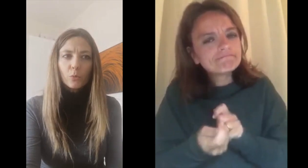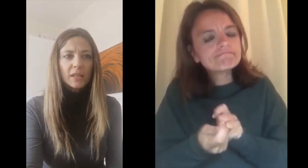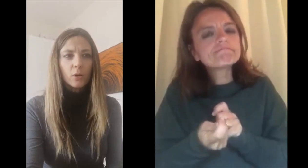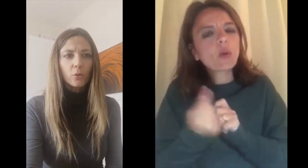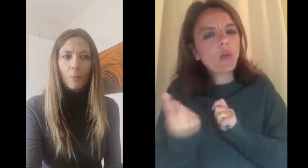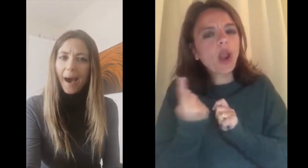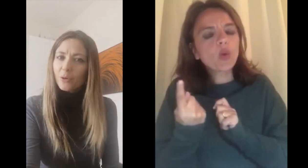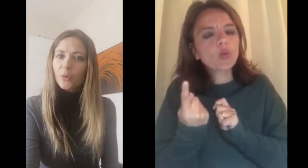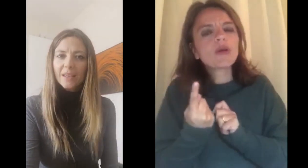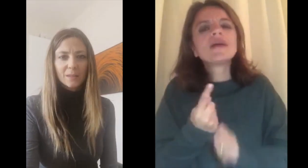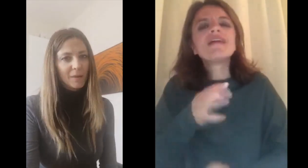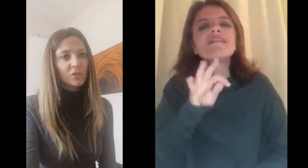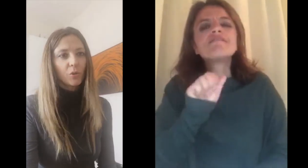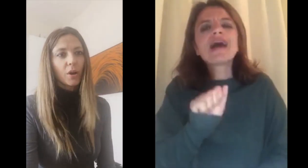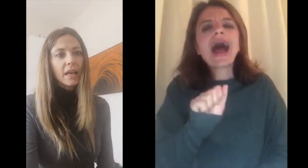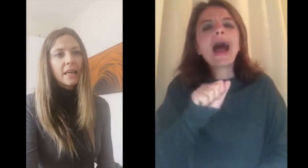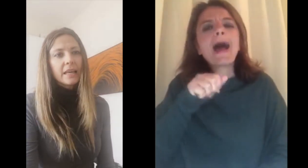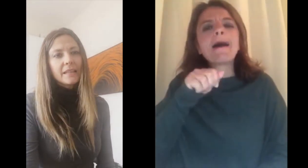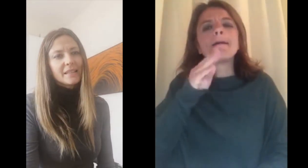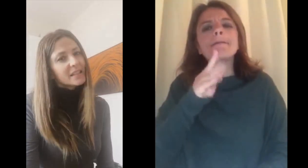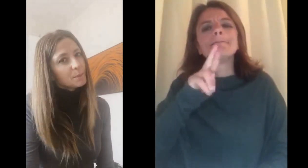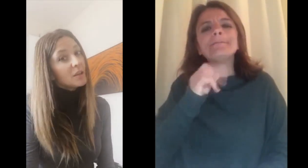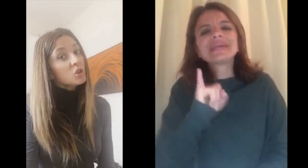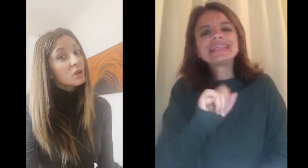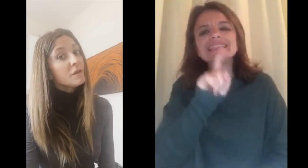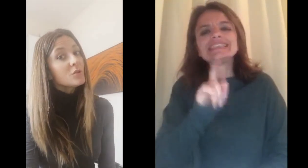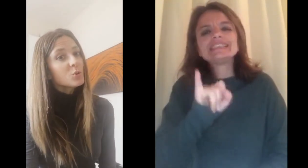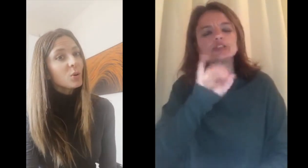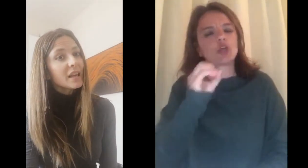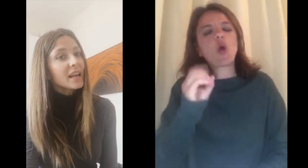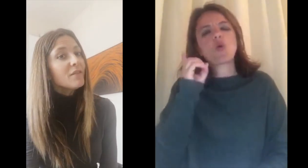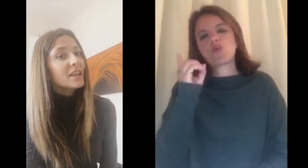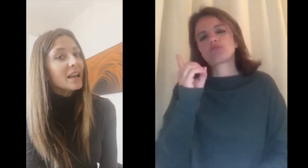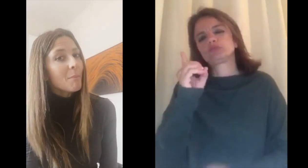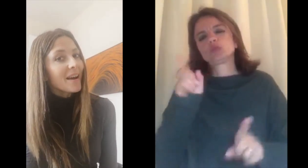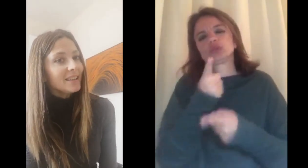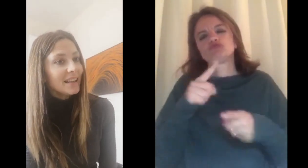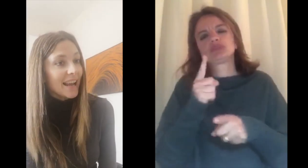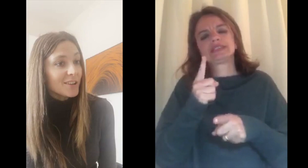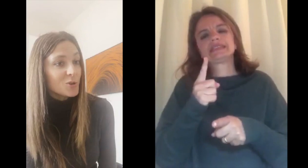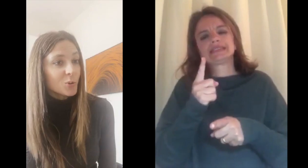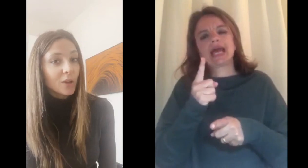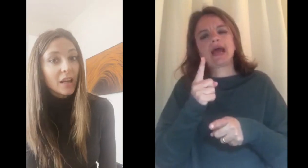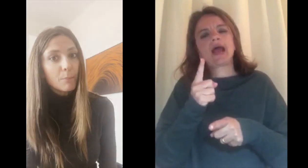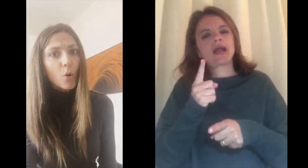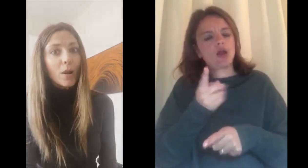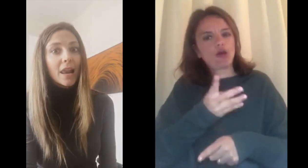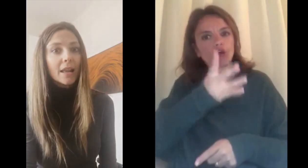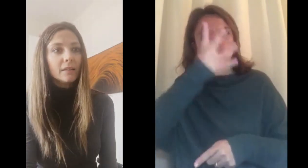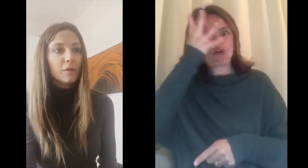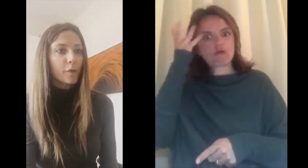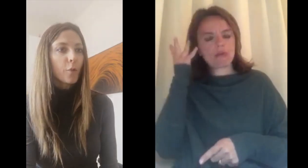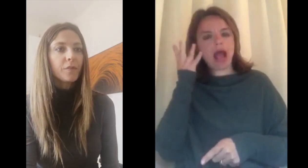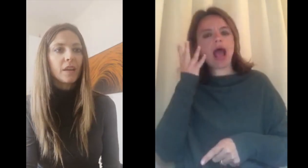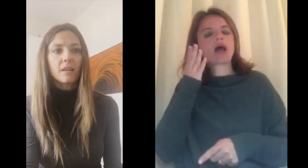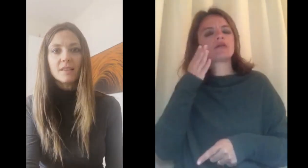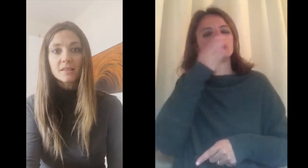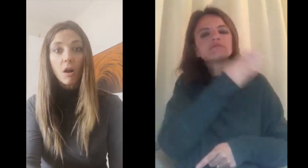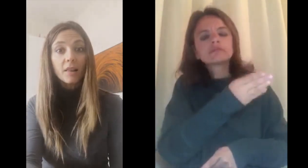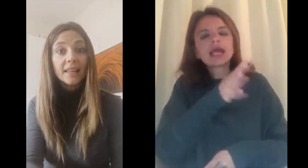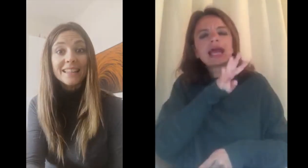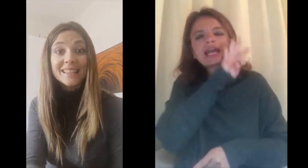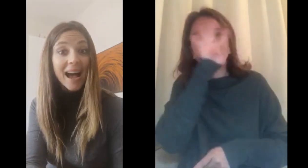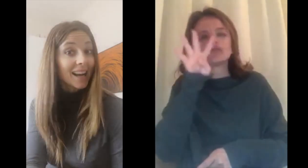Fabrizio, un musico romano che spesso si spinge fin sulle rive del mare di Reggio, che ribolle di fronte